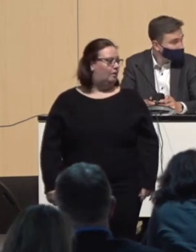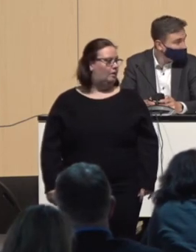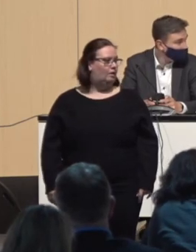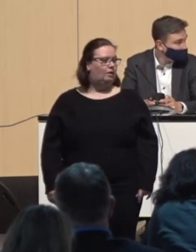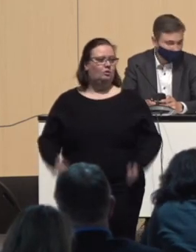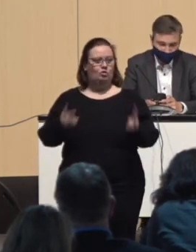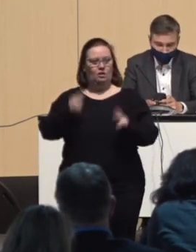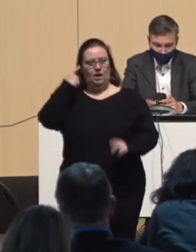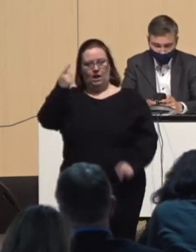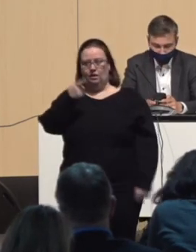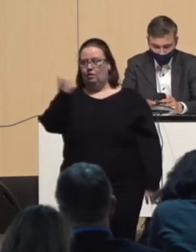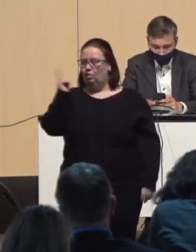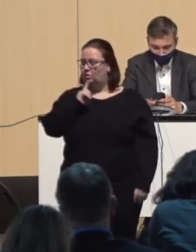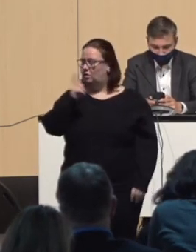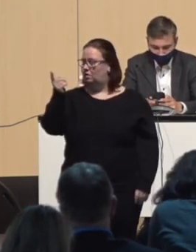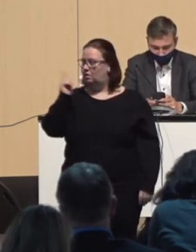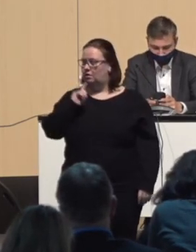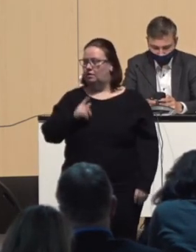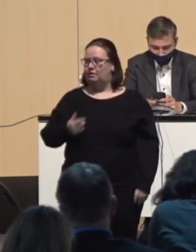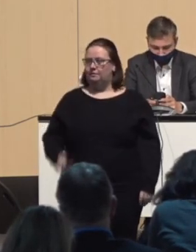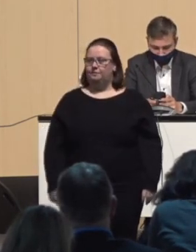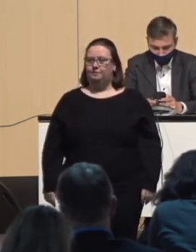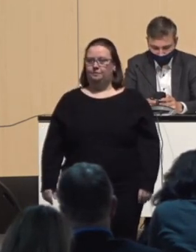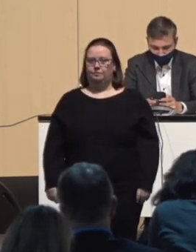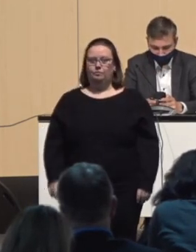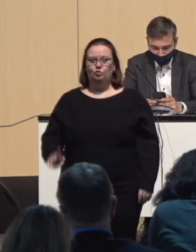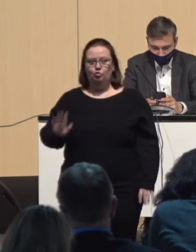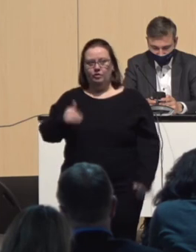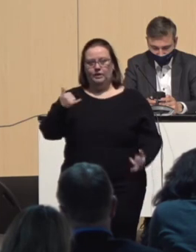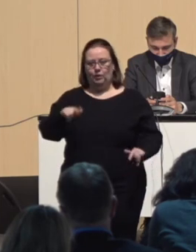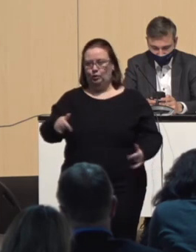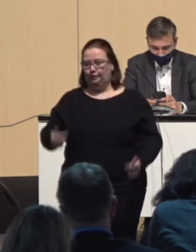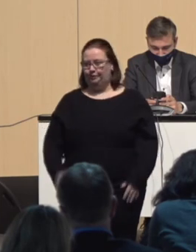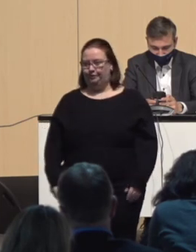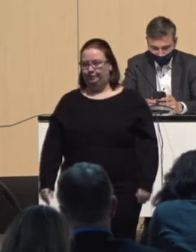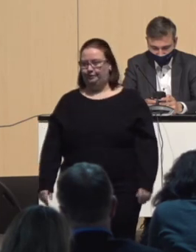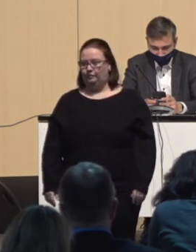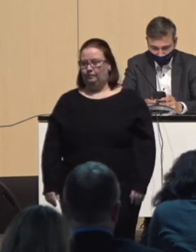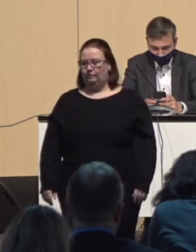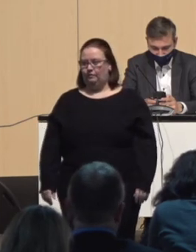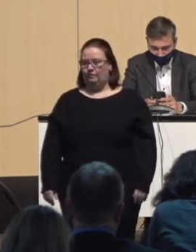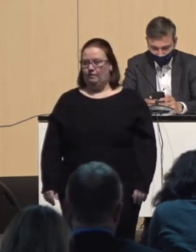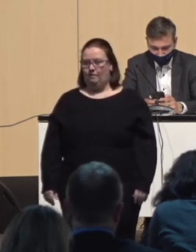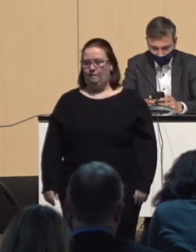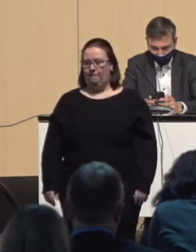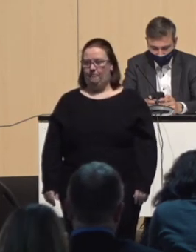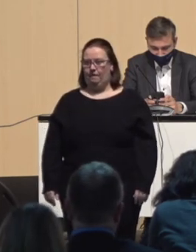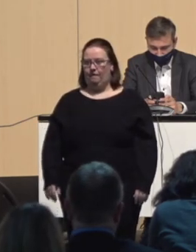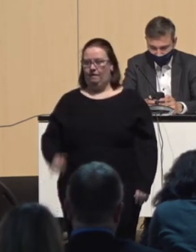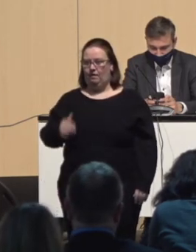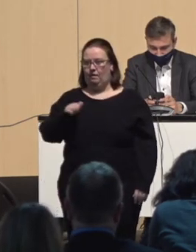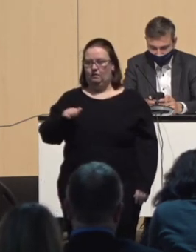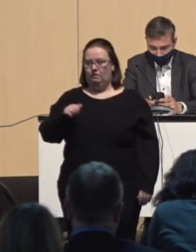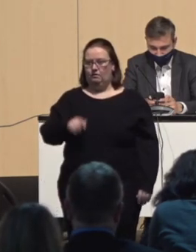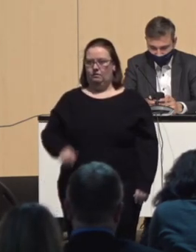der Stadträtinnen und Stadträte. Und darf jetzt starten. Frau Arnert,